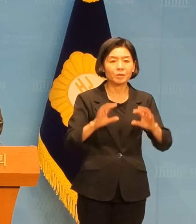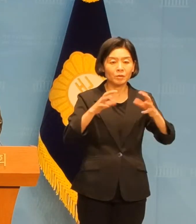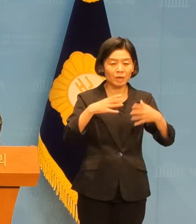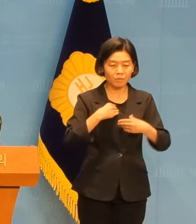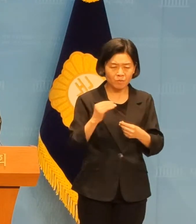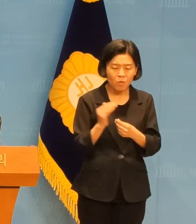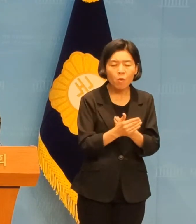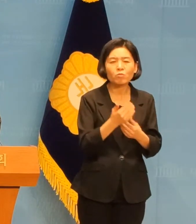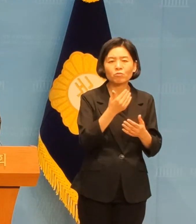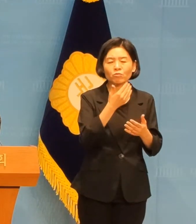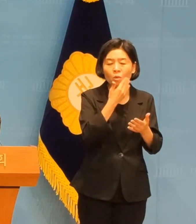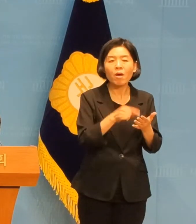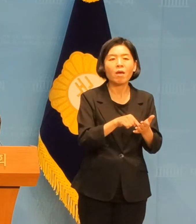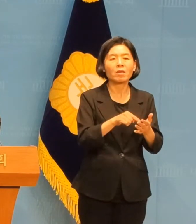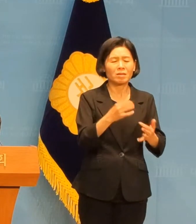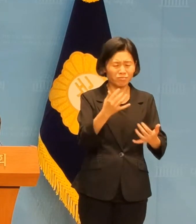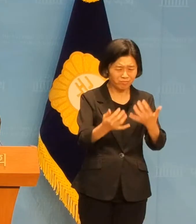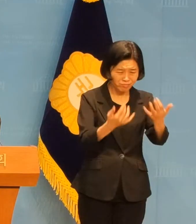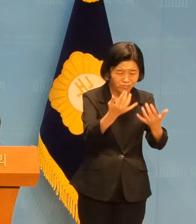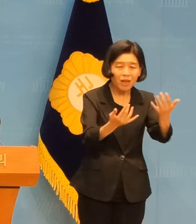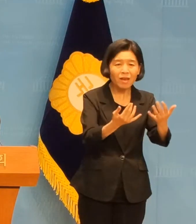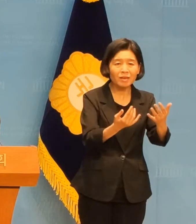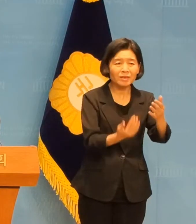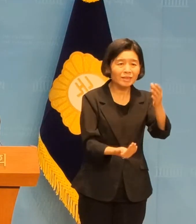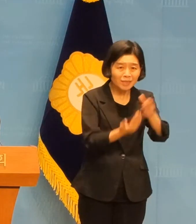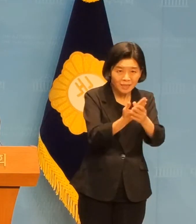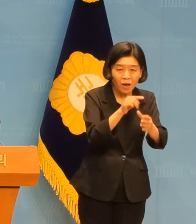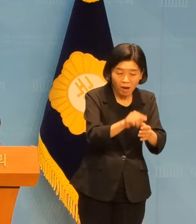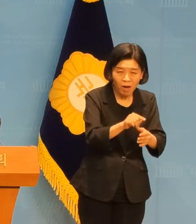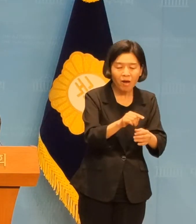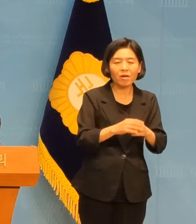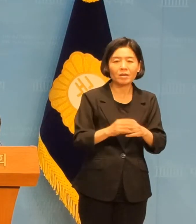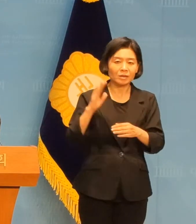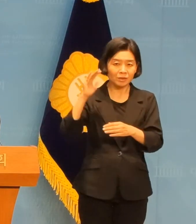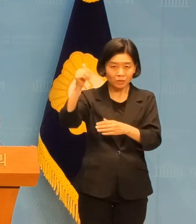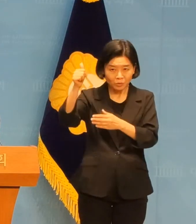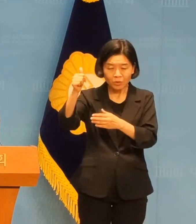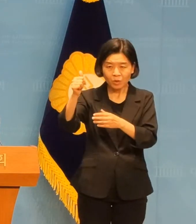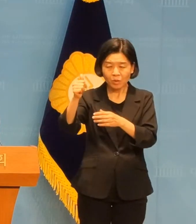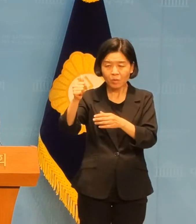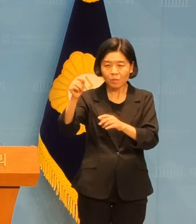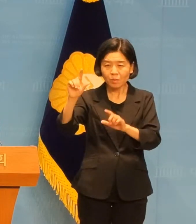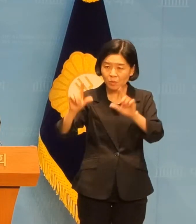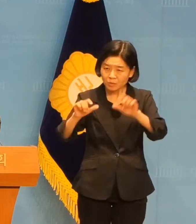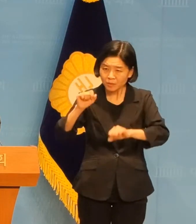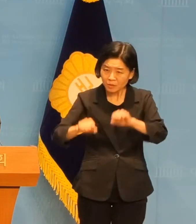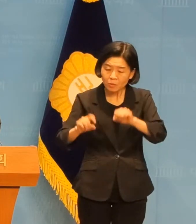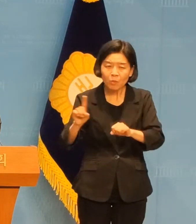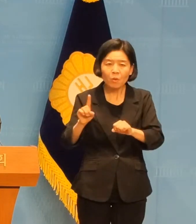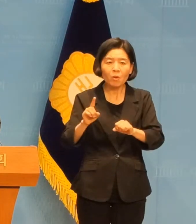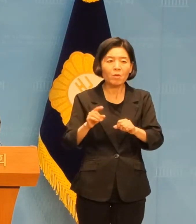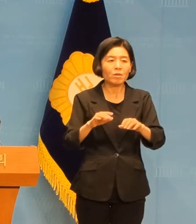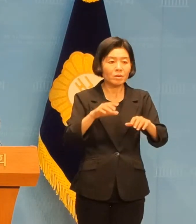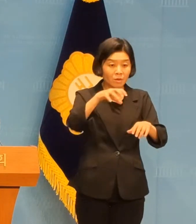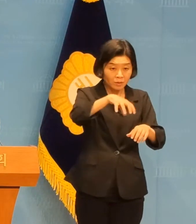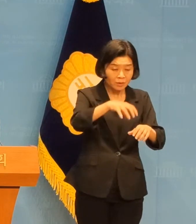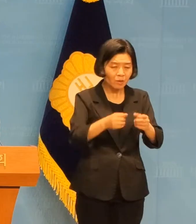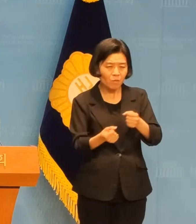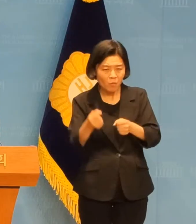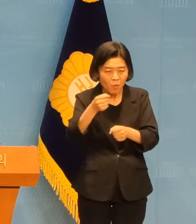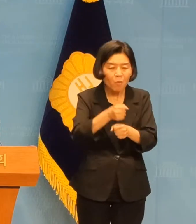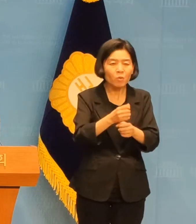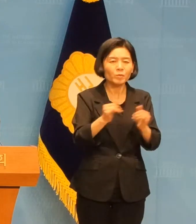국가안보에 위험을 초래한 대형 재난 사태를 맞아 대통령이 보여준 것은 현장 복구와 국민들의